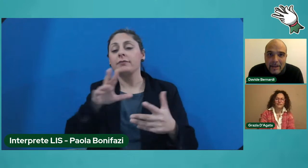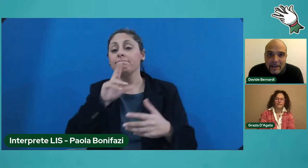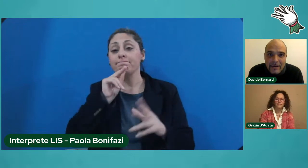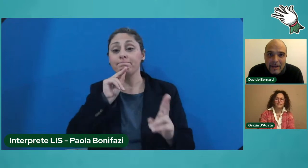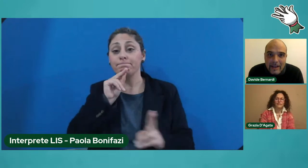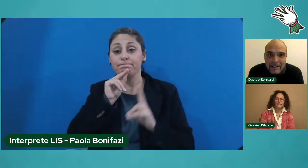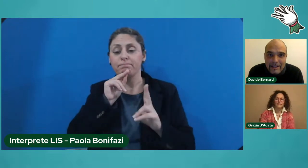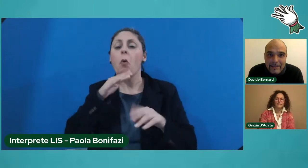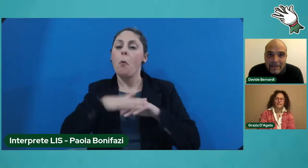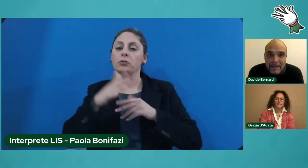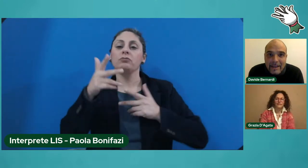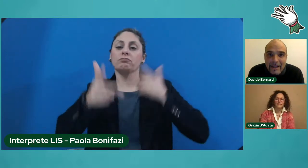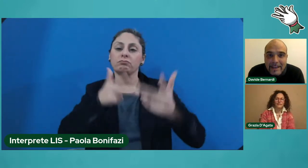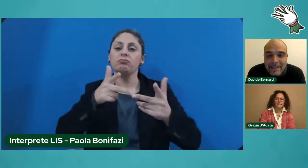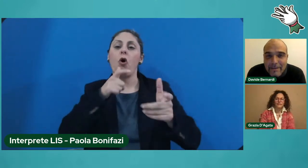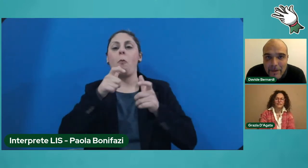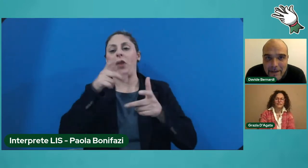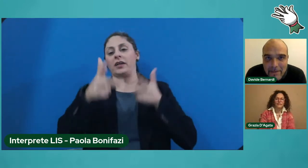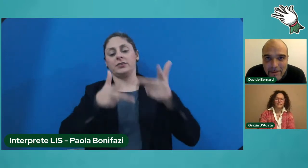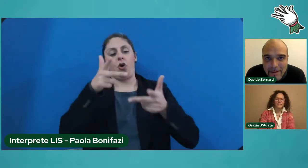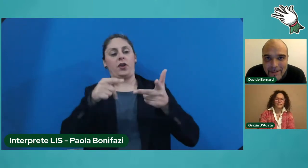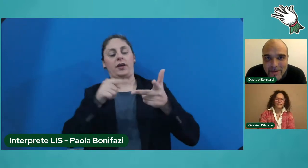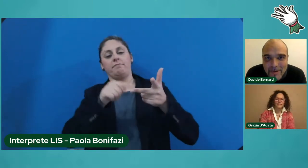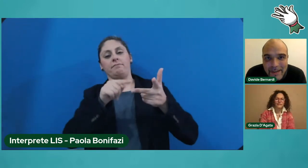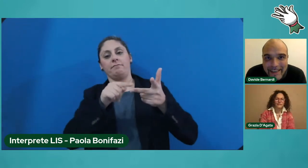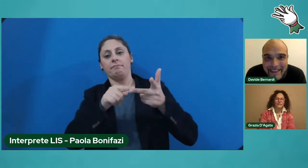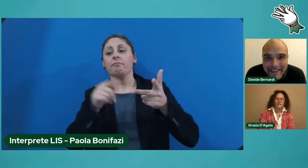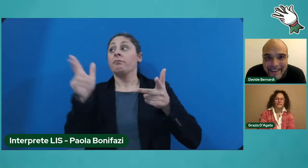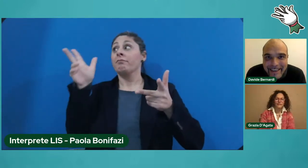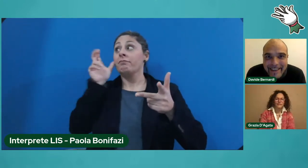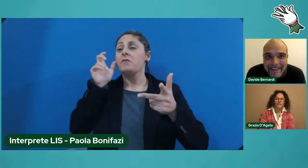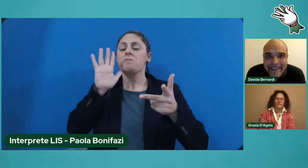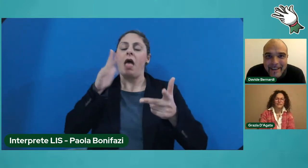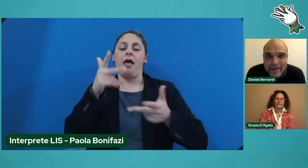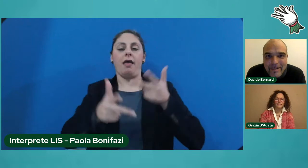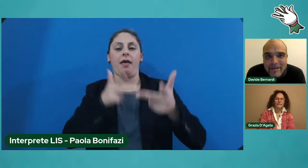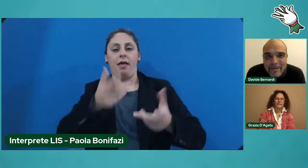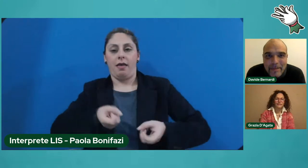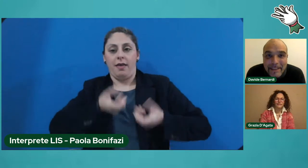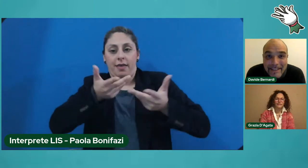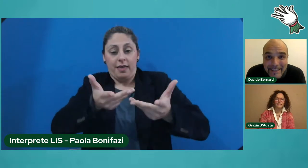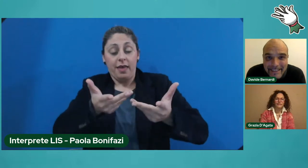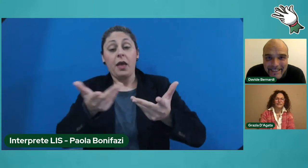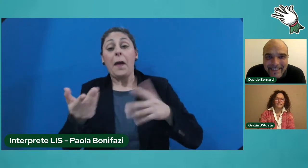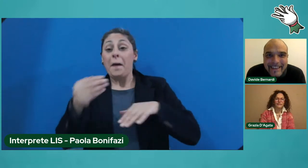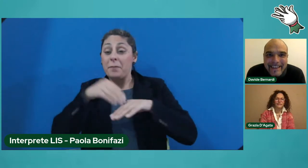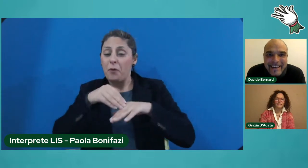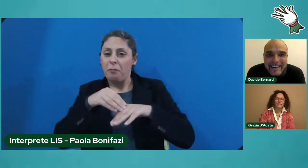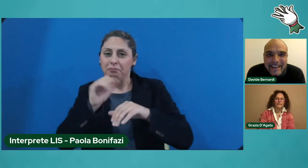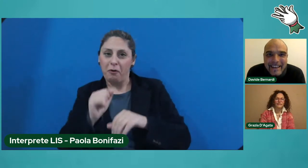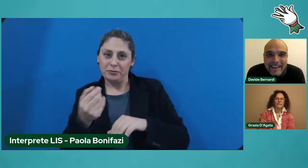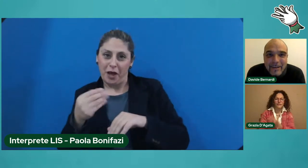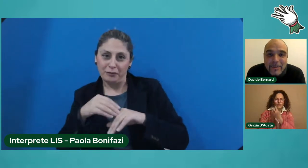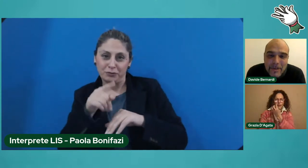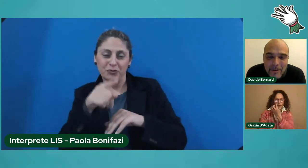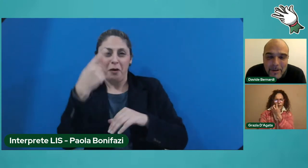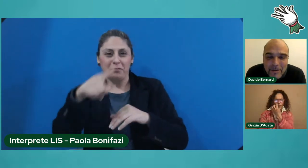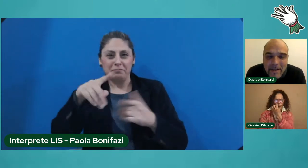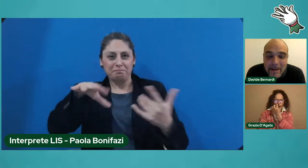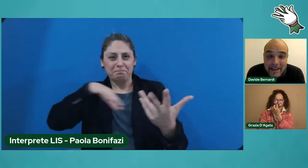comunicare con gli altri. E se vogliamo, aggiungo anche che questo mix lo ritroviamo anche